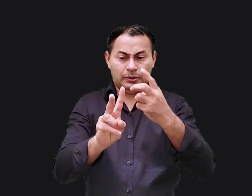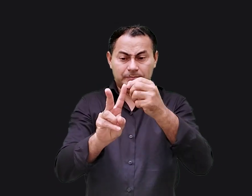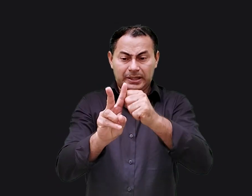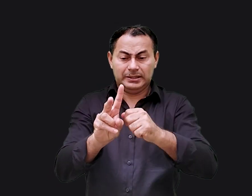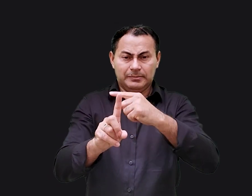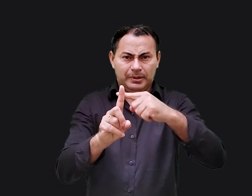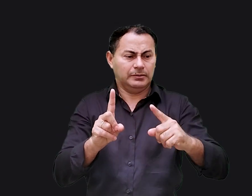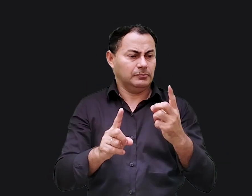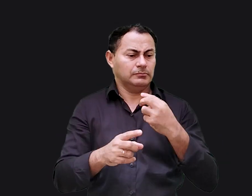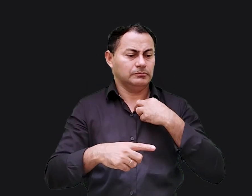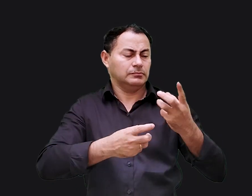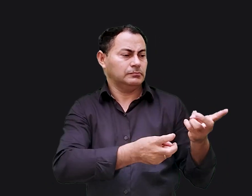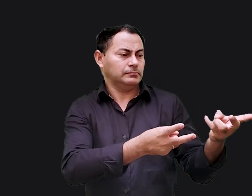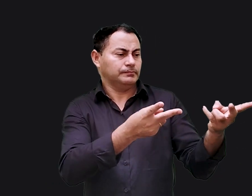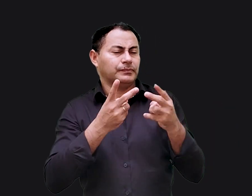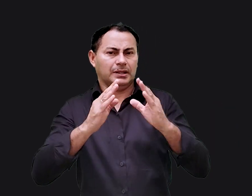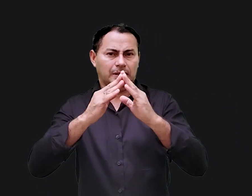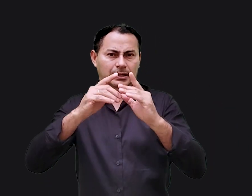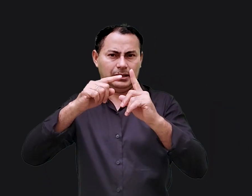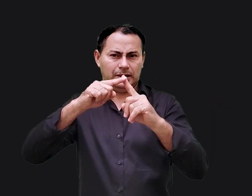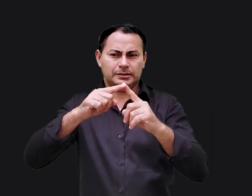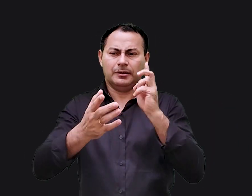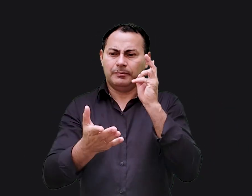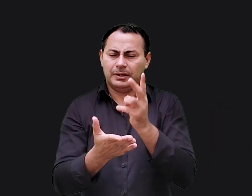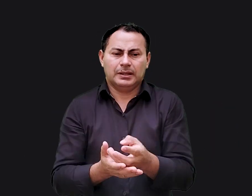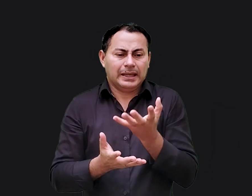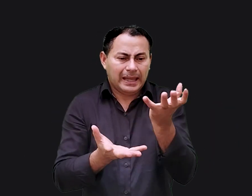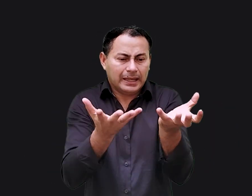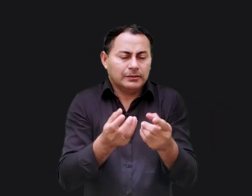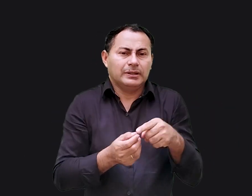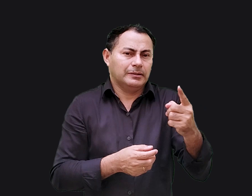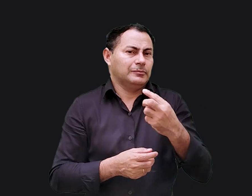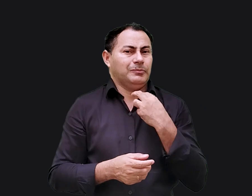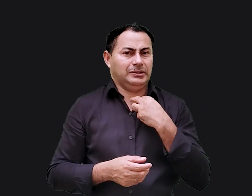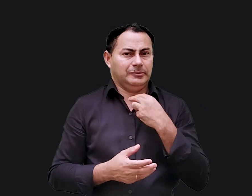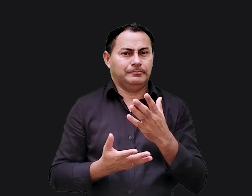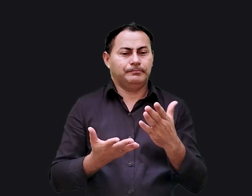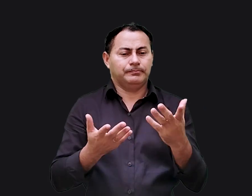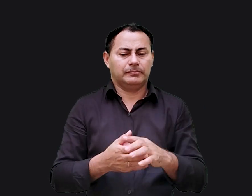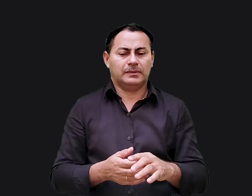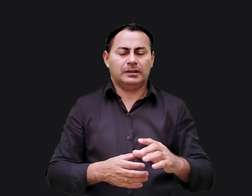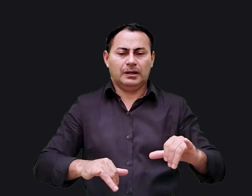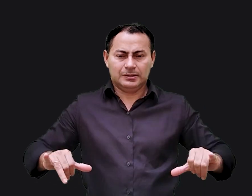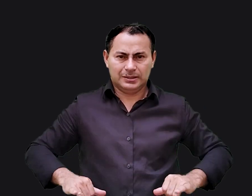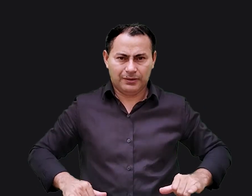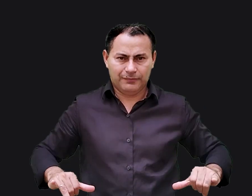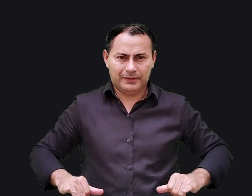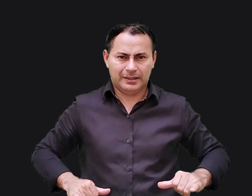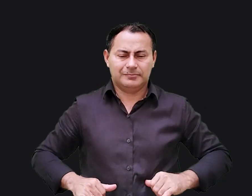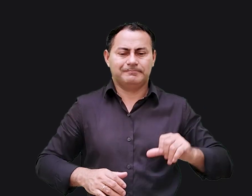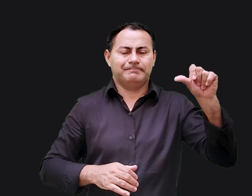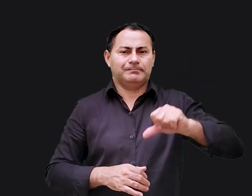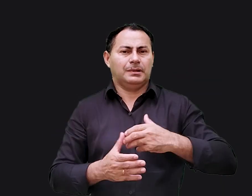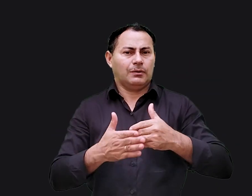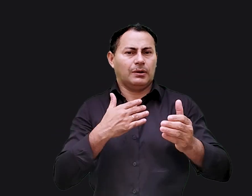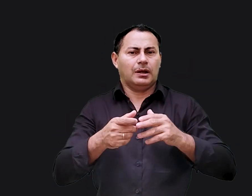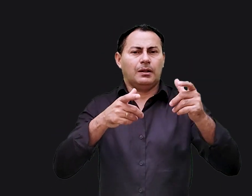e meio, ele não pôde concorrer aos convites daquelas igrejas, mesmo querendo muito. Enquanto ele estava sofrendo, incapaz de ir a